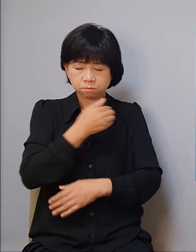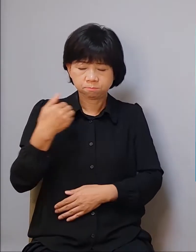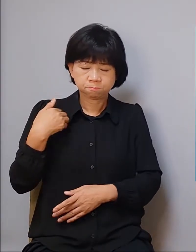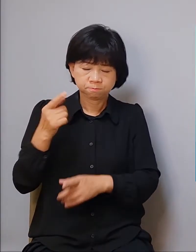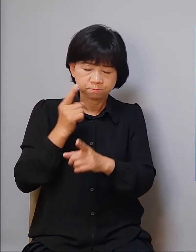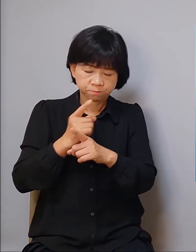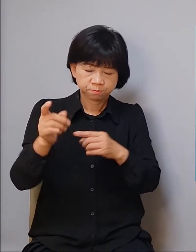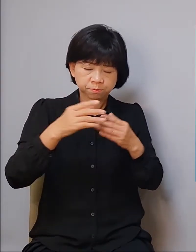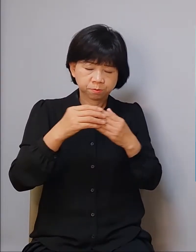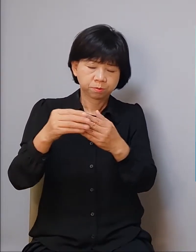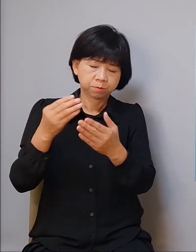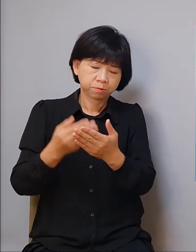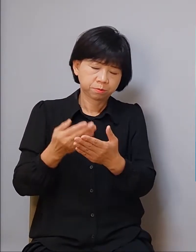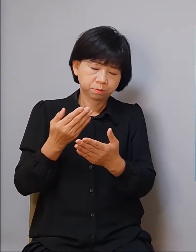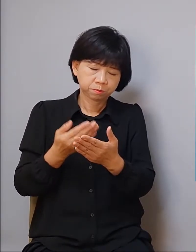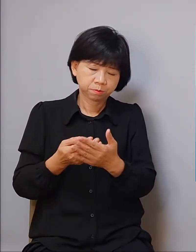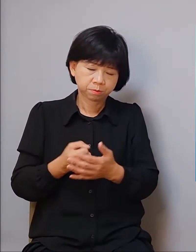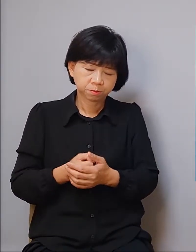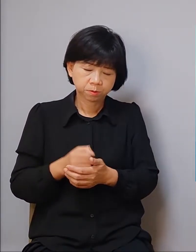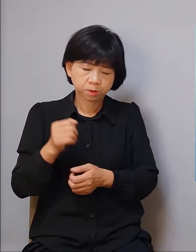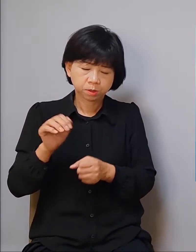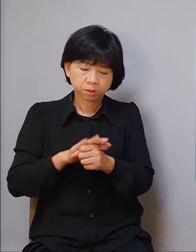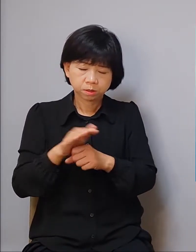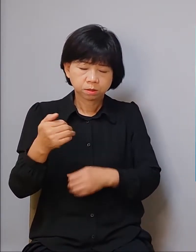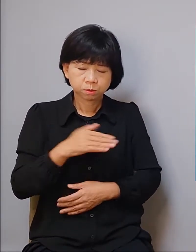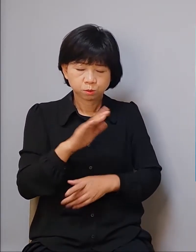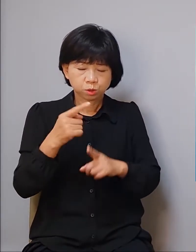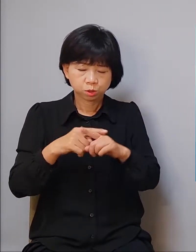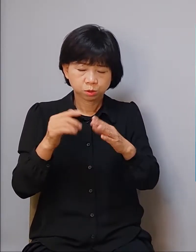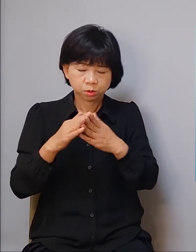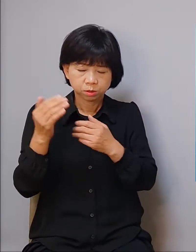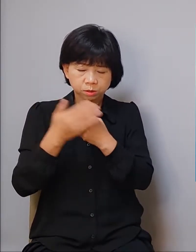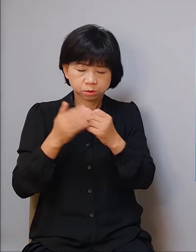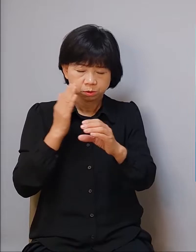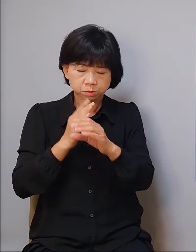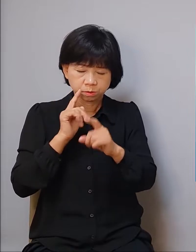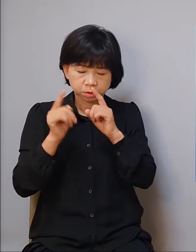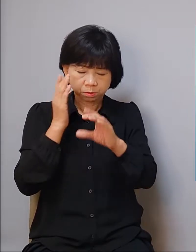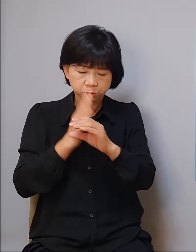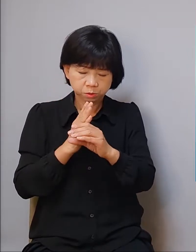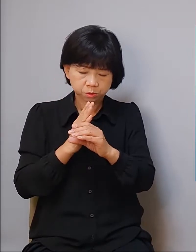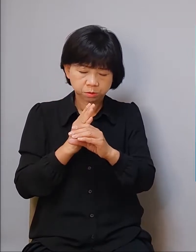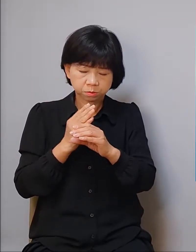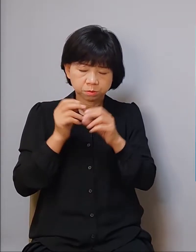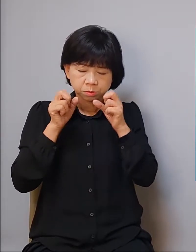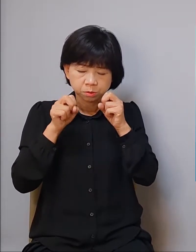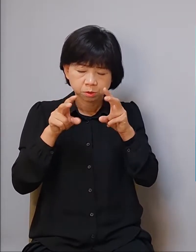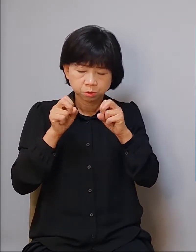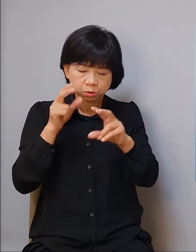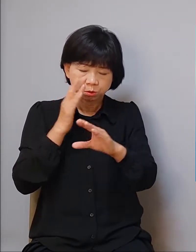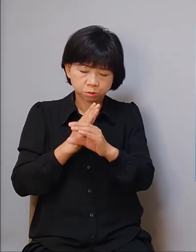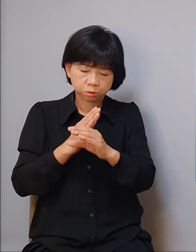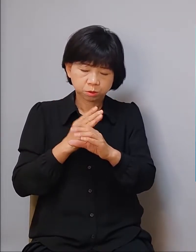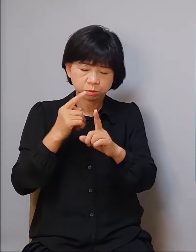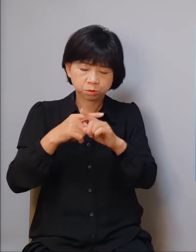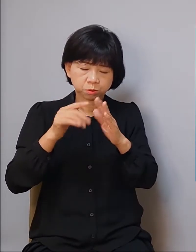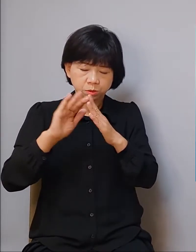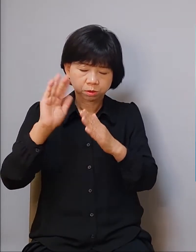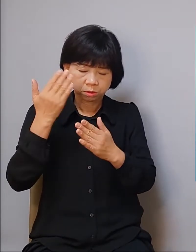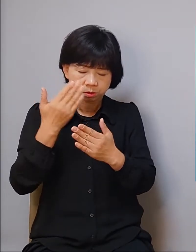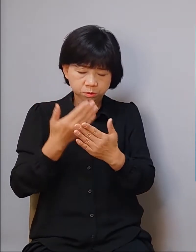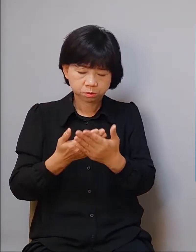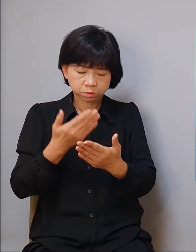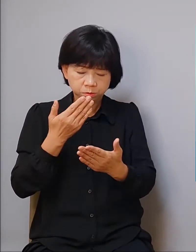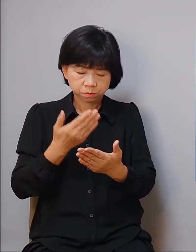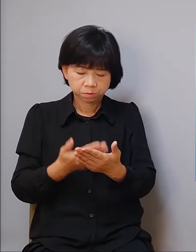성령님 이끌어 주시옵소서. 사랑하는 우리 교회가 은혜 중심, 말씀 중심, 선교 중심의 교회가 되게